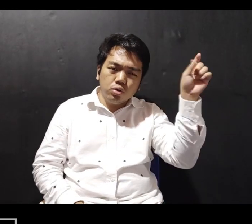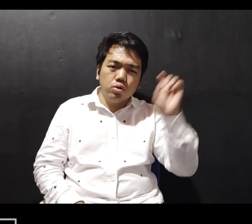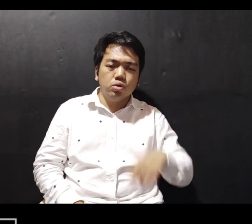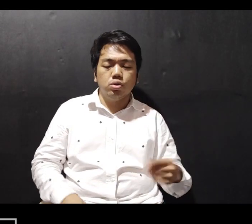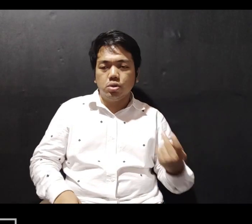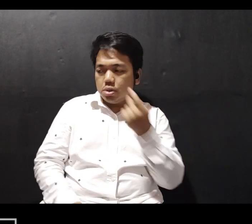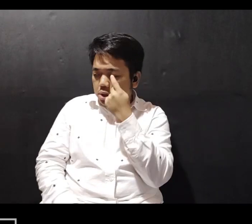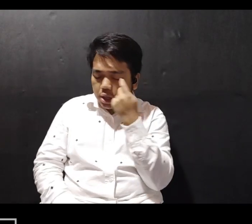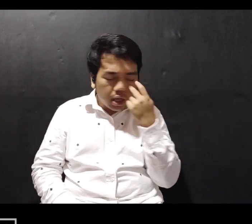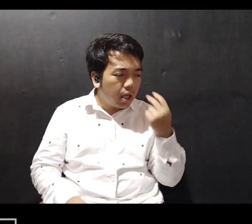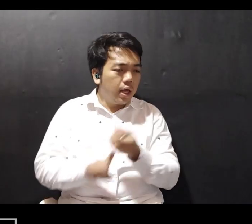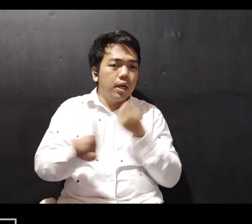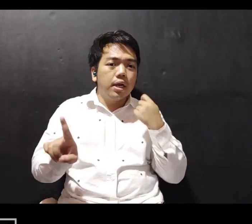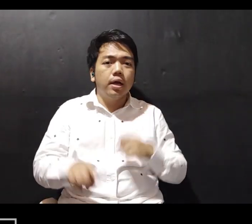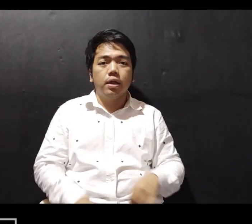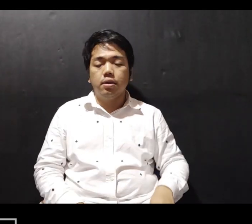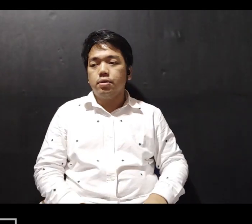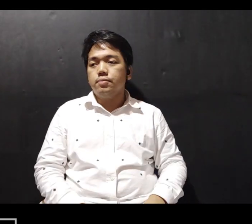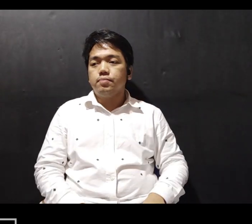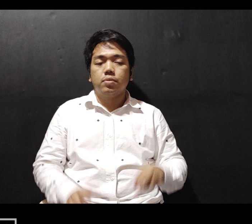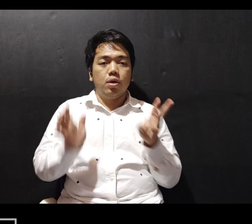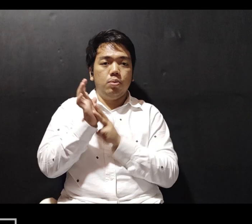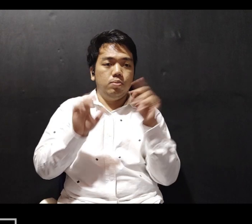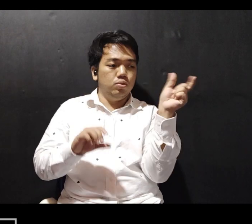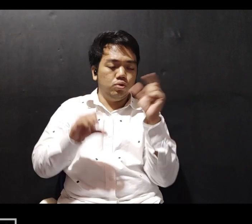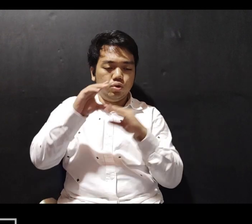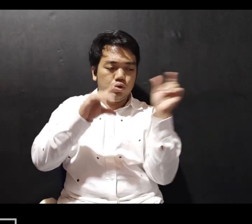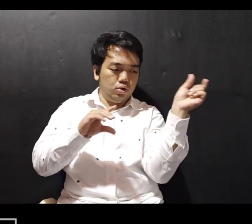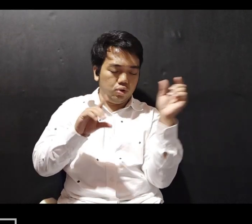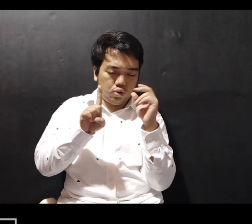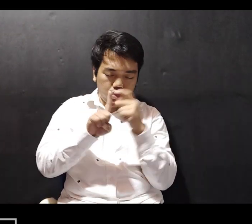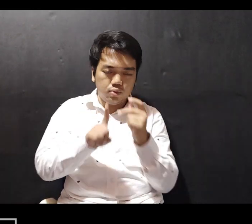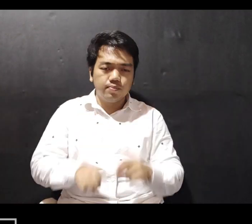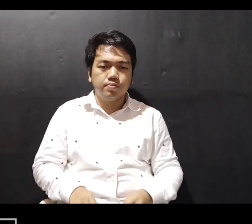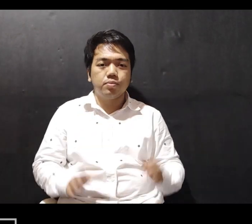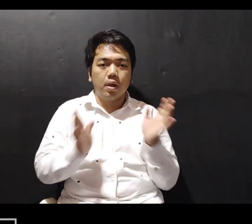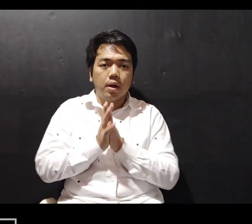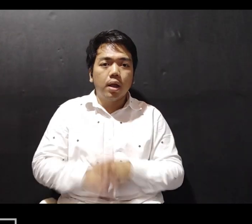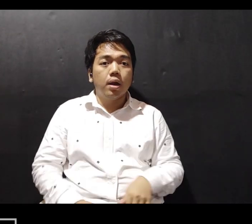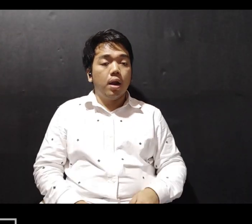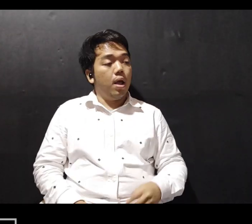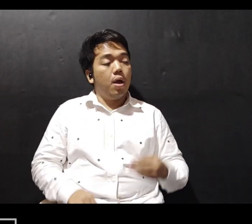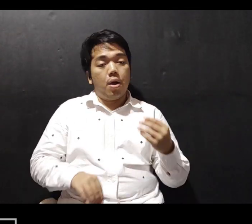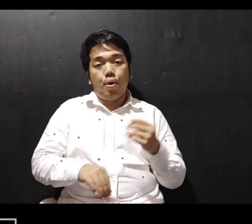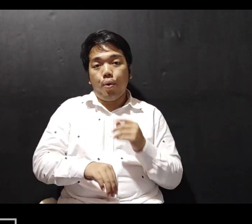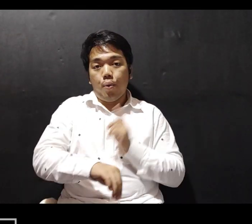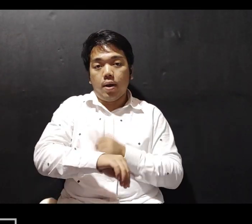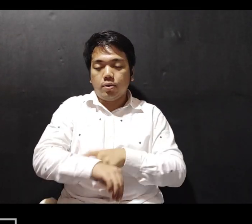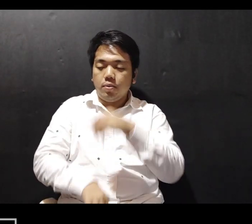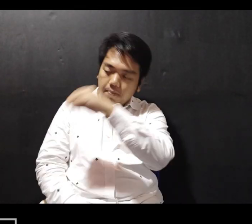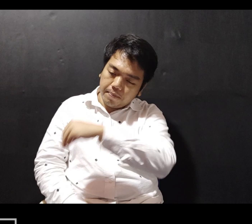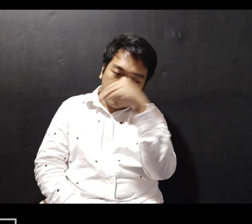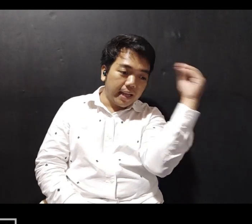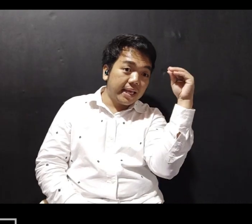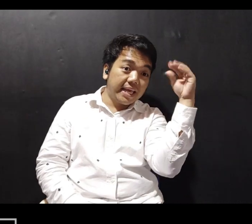dari serangan musuh, dan mereka bertugas untuk menandai fajar, untuk mengingatkan orang-orang kota, hei bangun, ini sudah